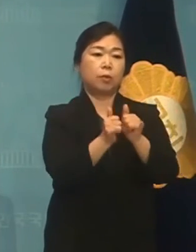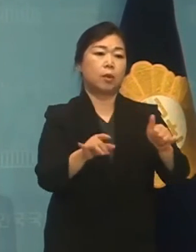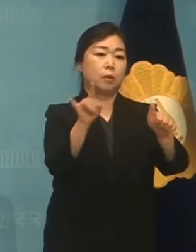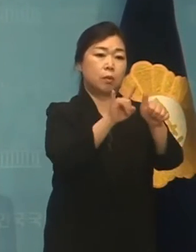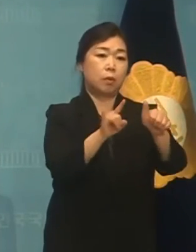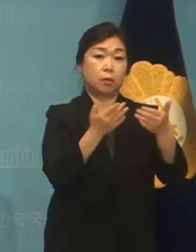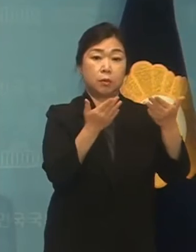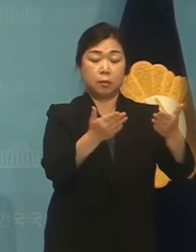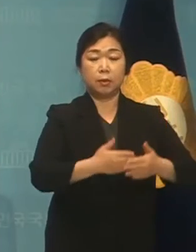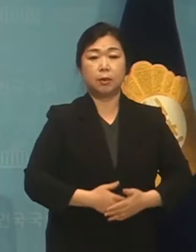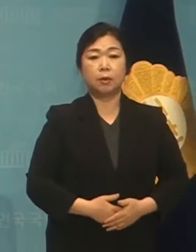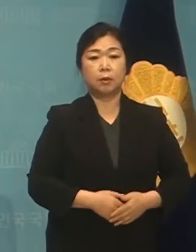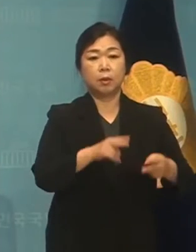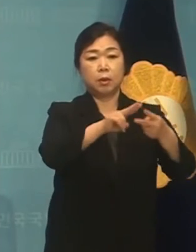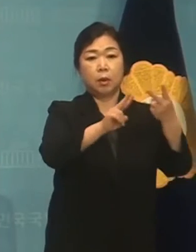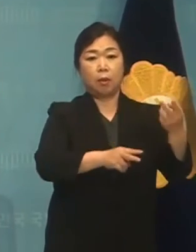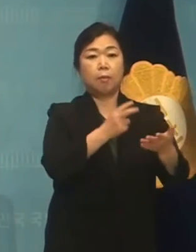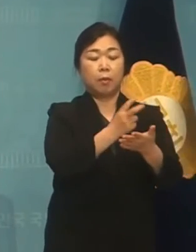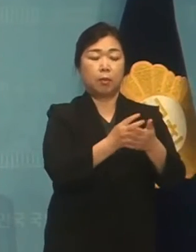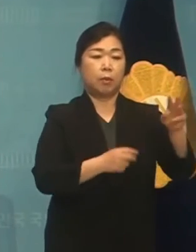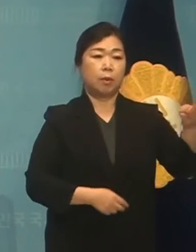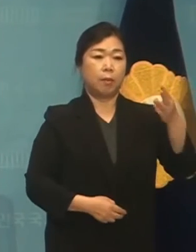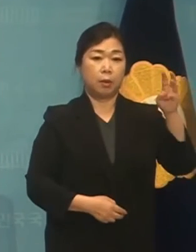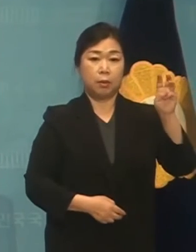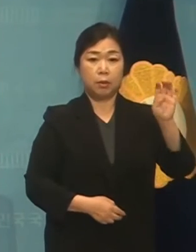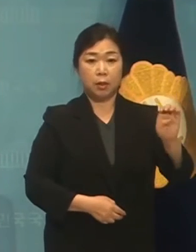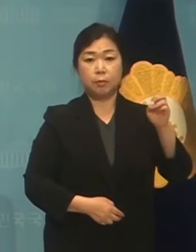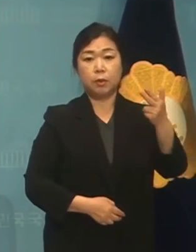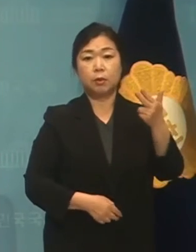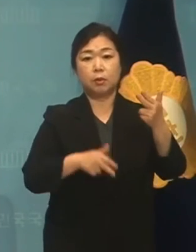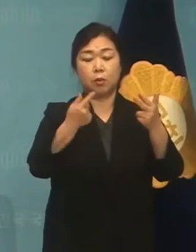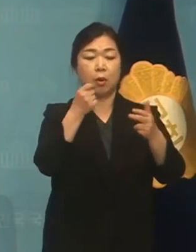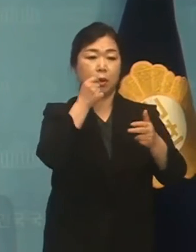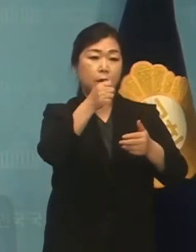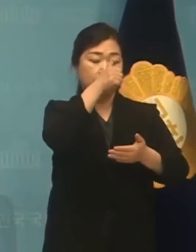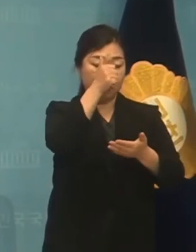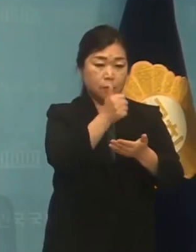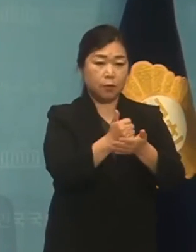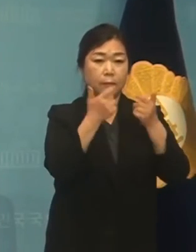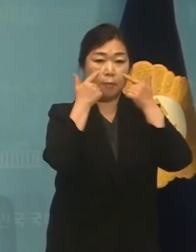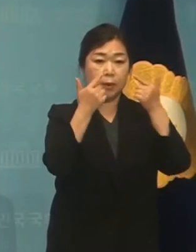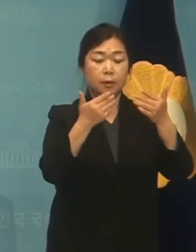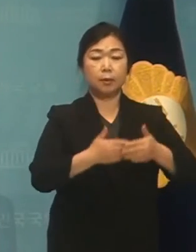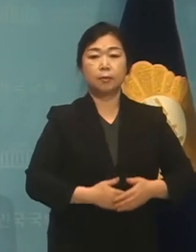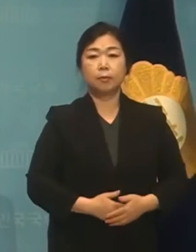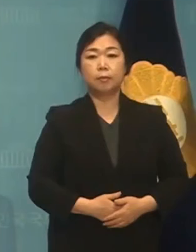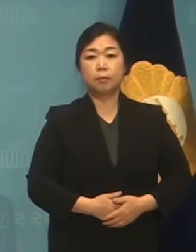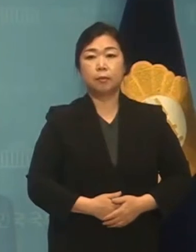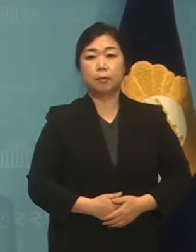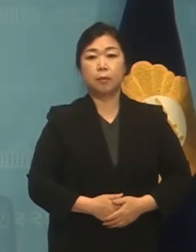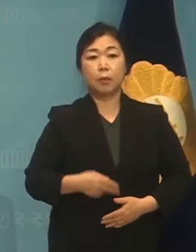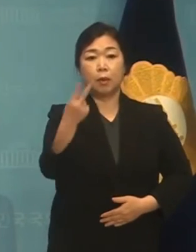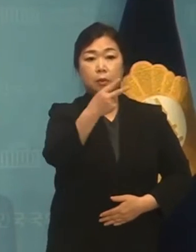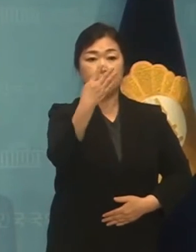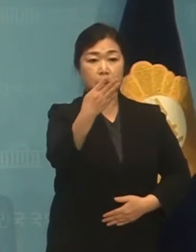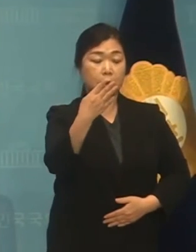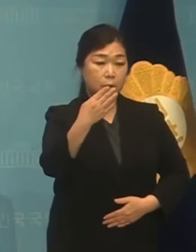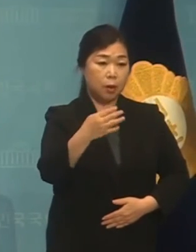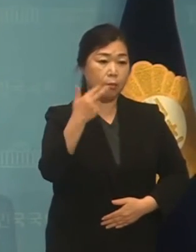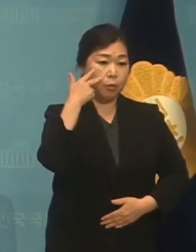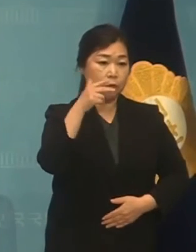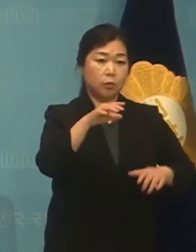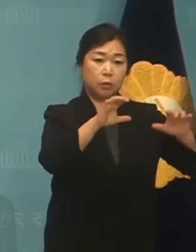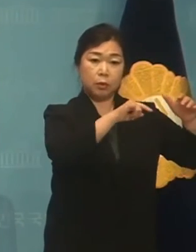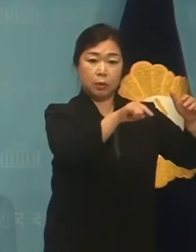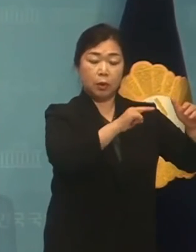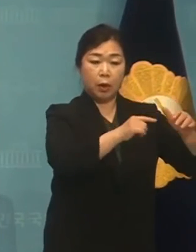것입니다. 형법 347조 사기죄에 해당합니다. 2004년 미국의 댈러스